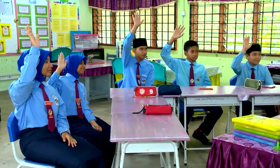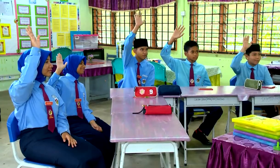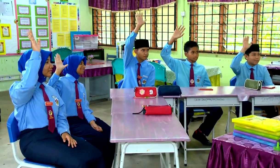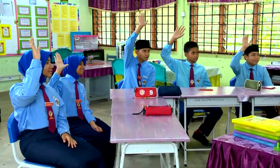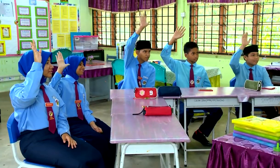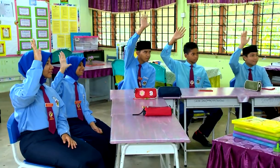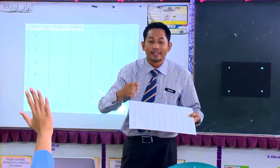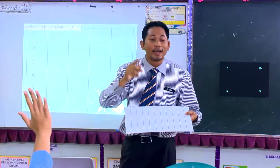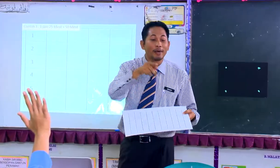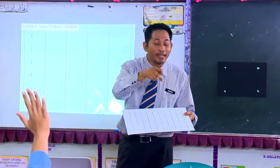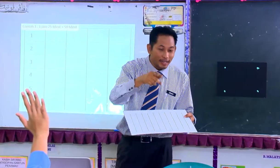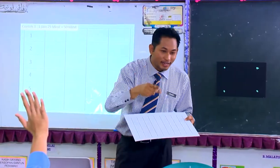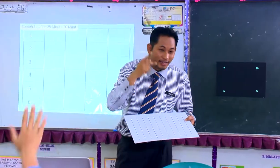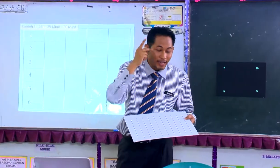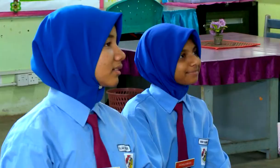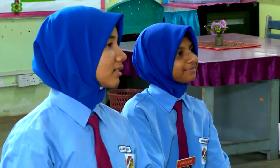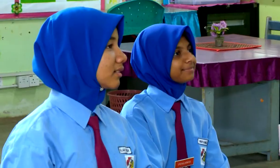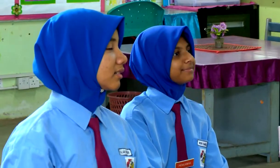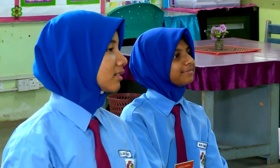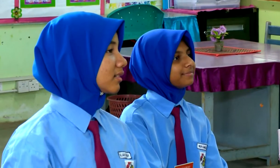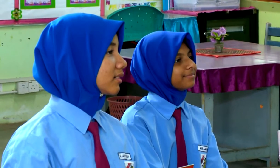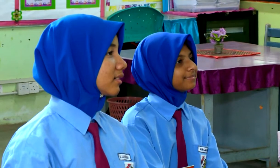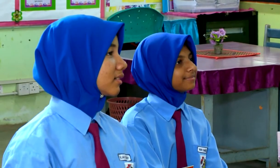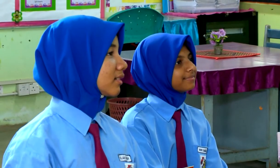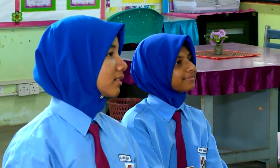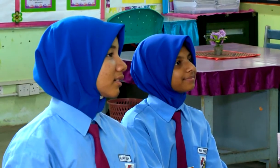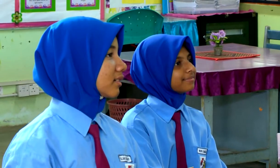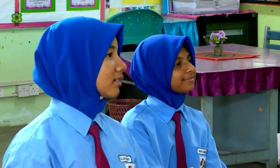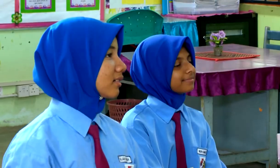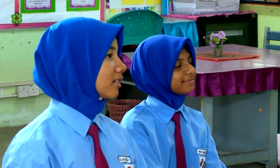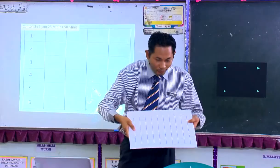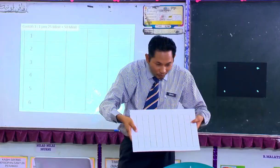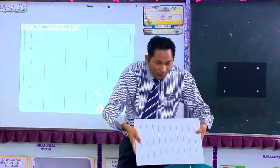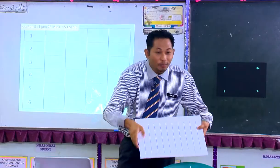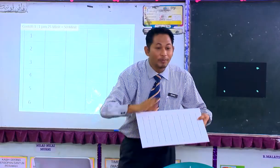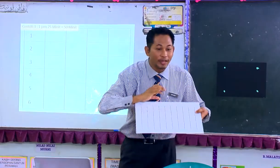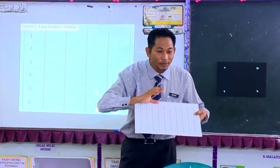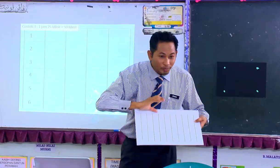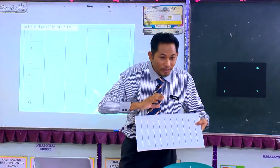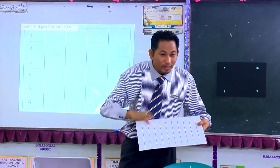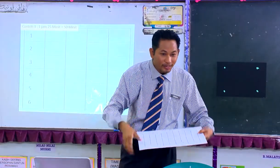Okey, Kamalia. Kamalia, angkat dulu tangan nombor 1. Awak cuba buat. Cuba.